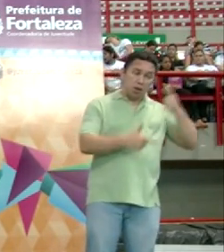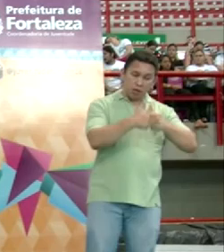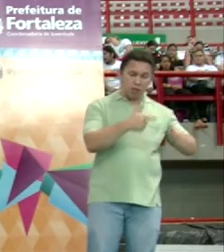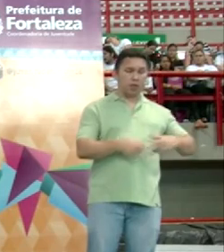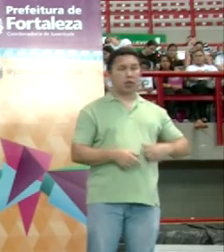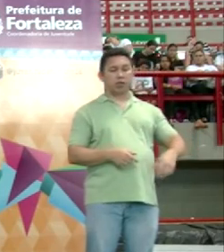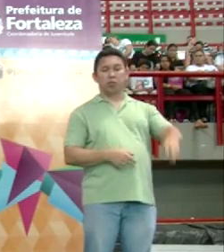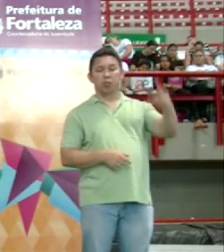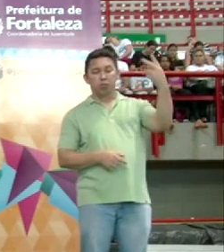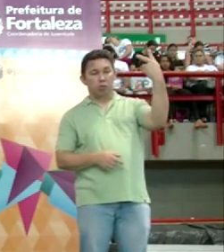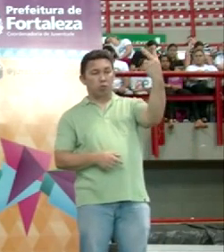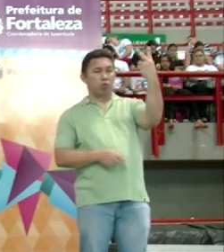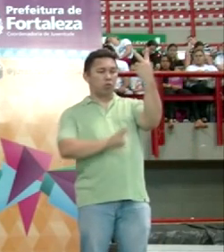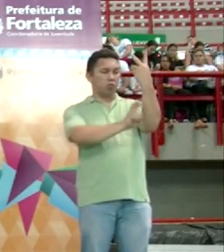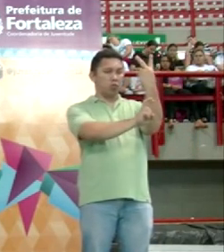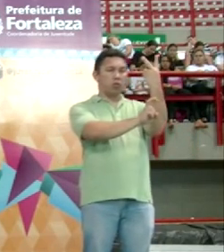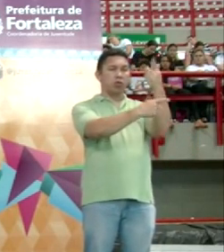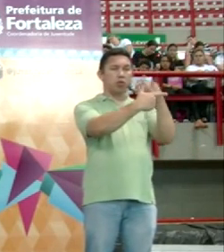100. Quanto é que dá?